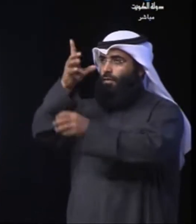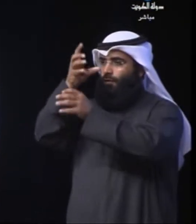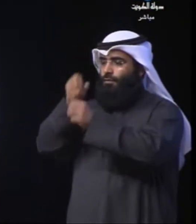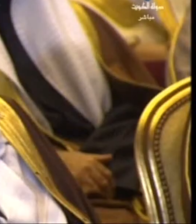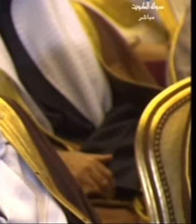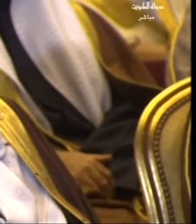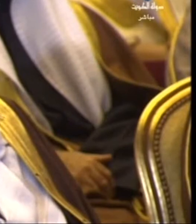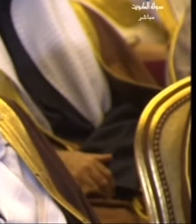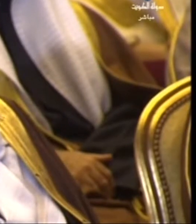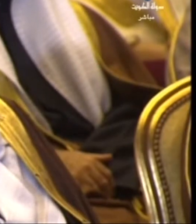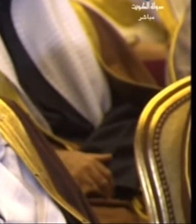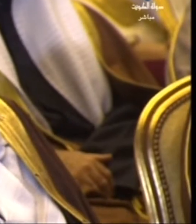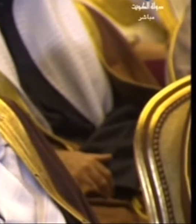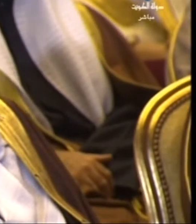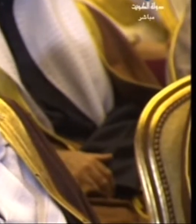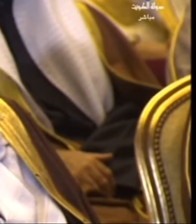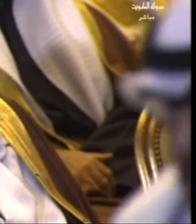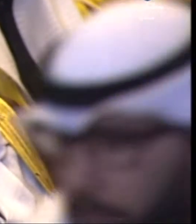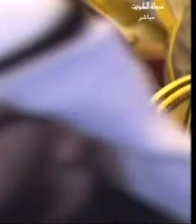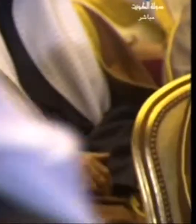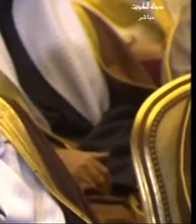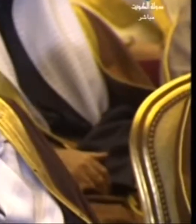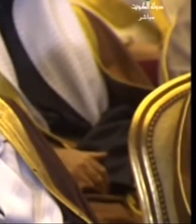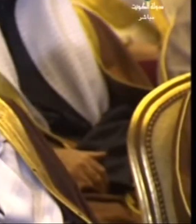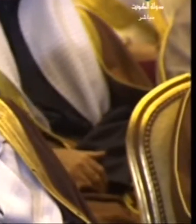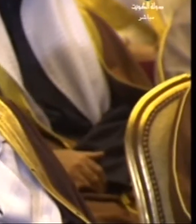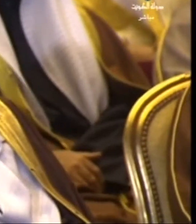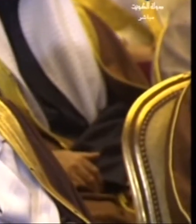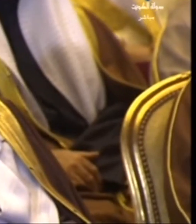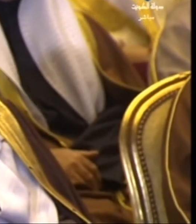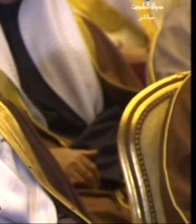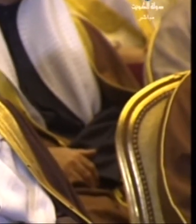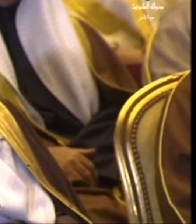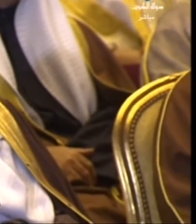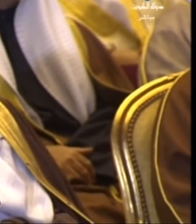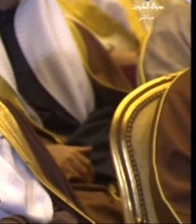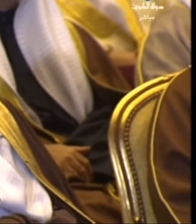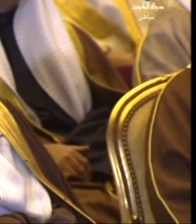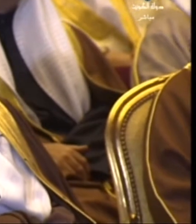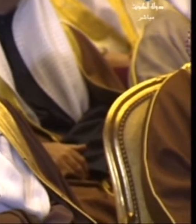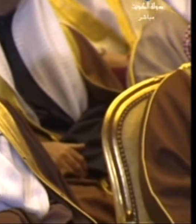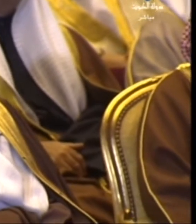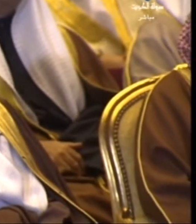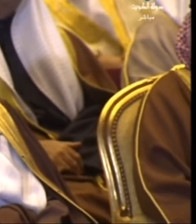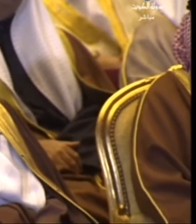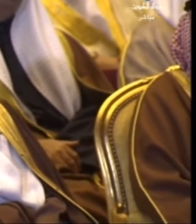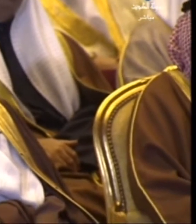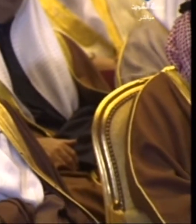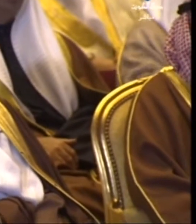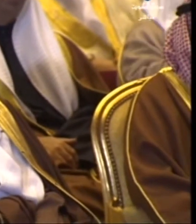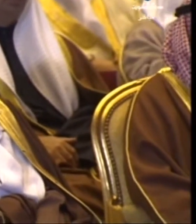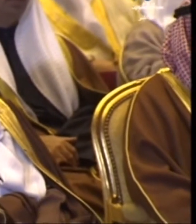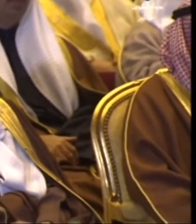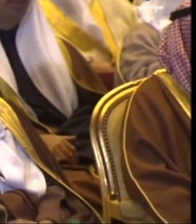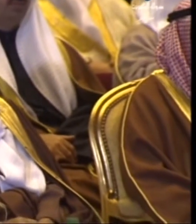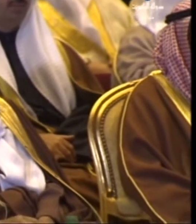ورعاه، سمو الشيخ وافل أحمد الجابر الصباح ولي العهد حفظه الله، أصحاب السمو